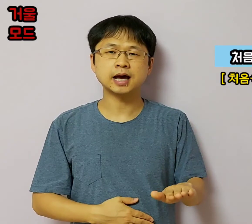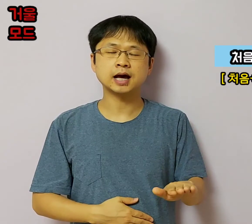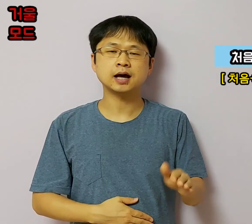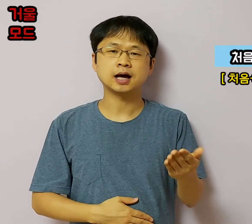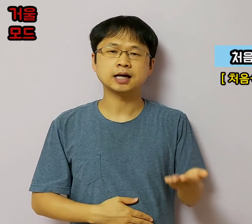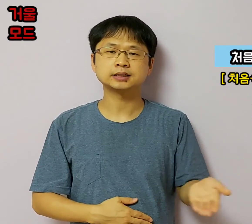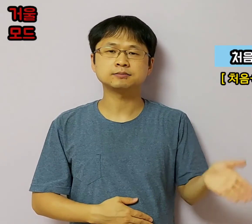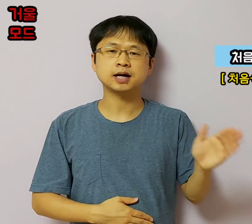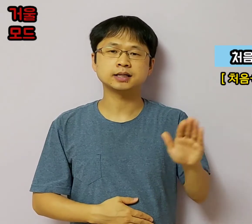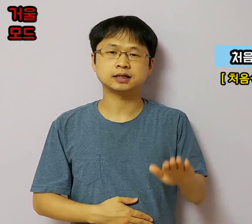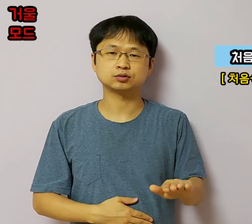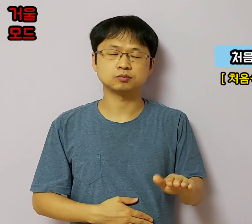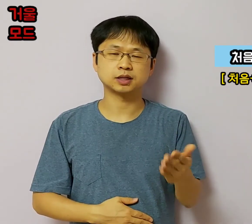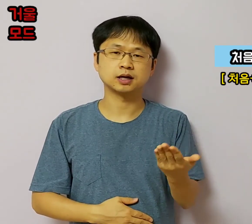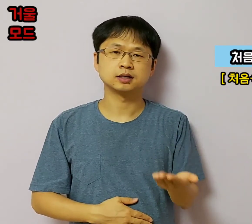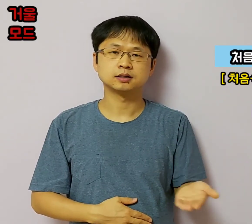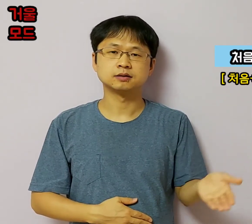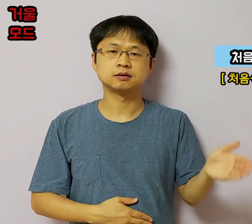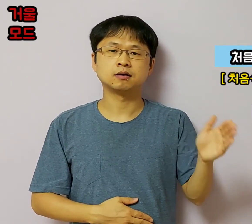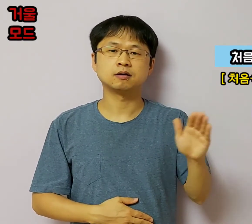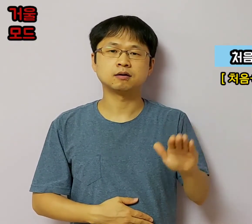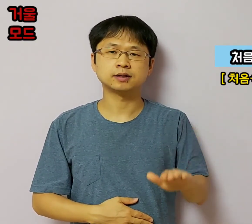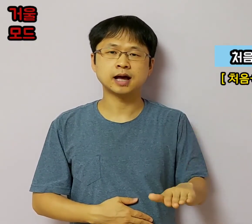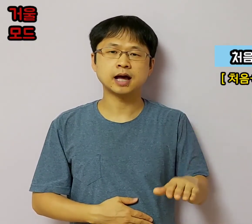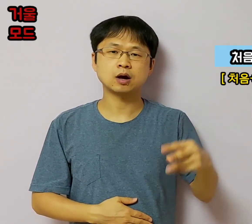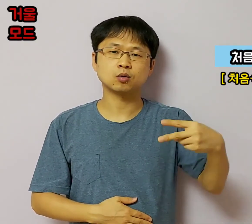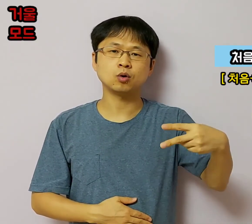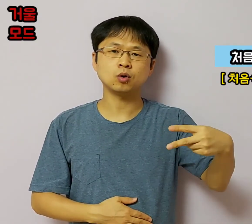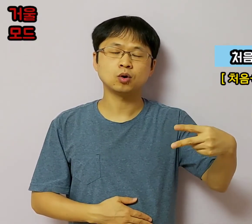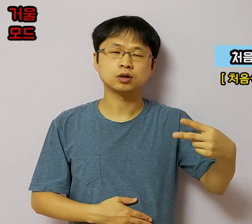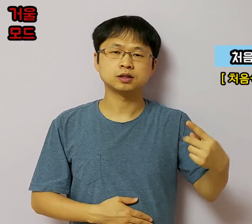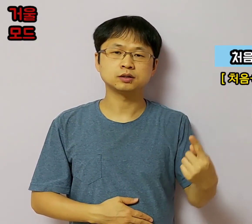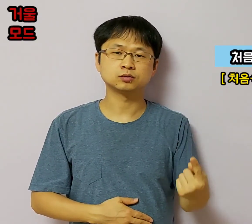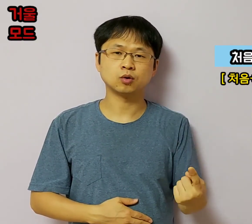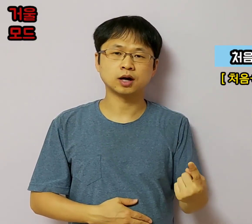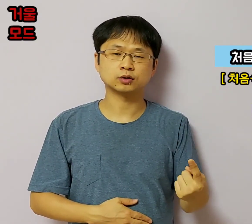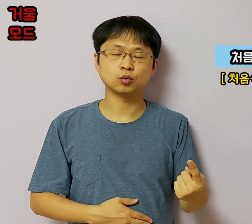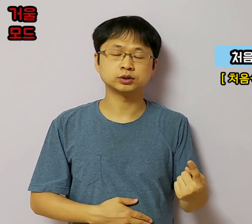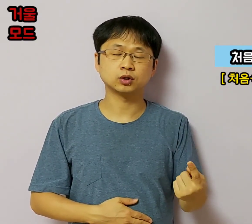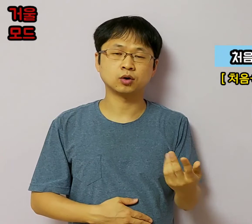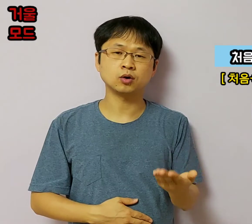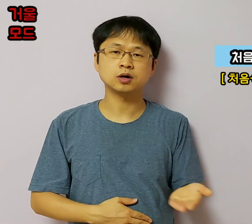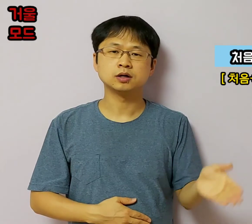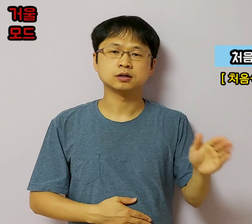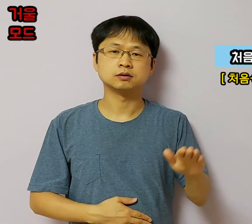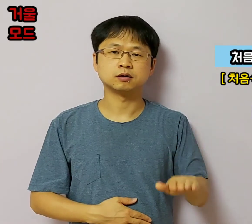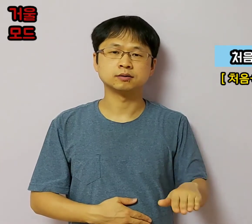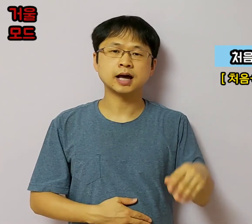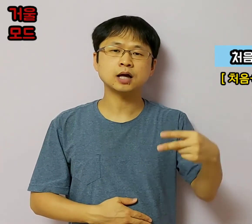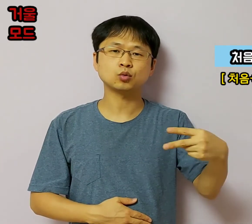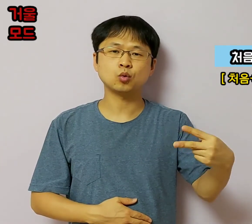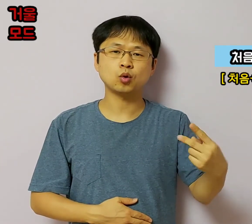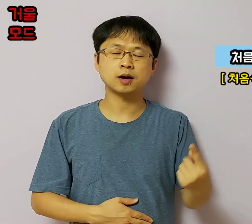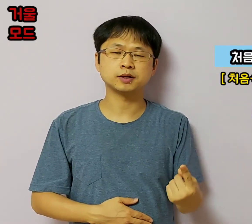그러나 하지만이라는 소리입니다. 그러나 하고 디귿도 아까 도죠. 그러나 도